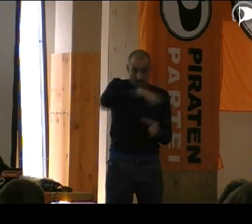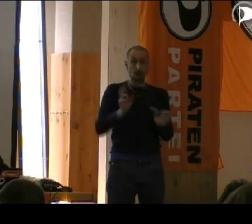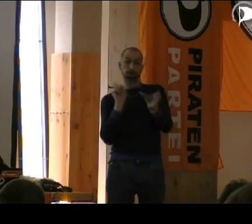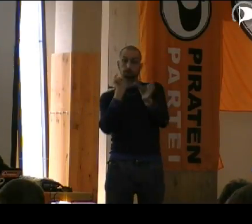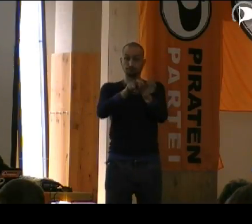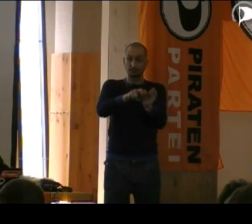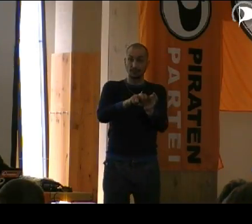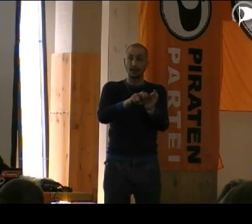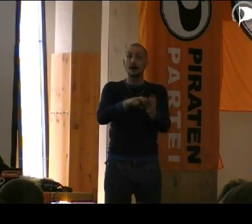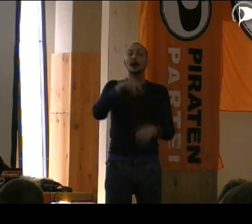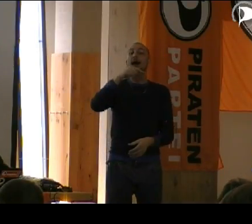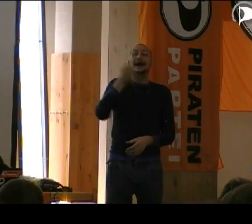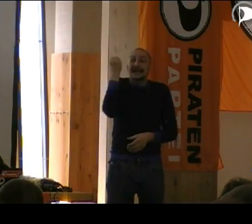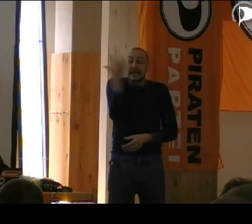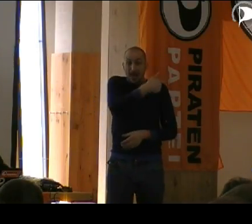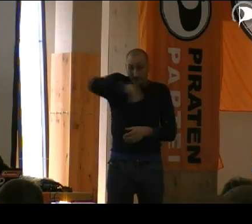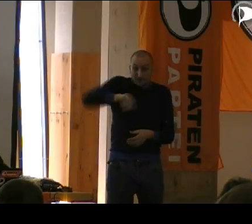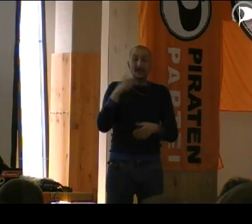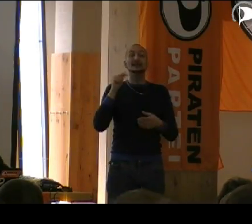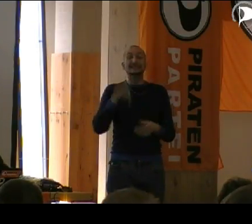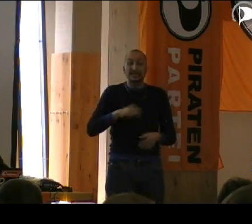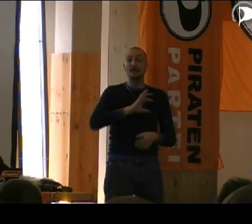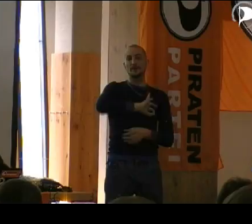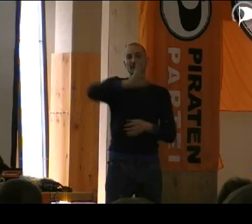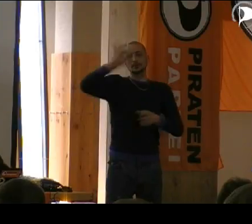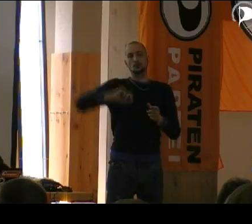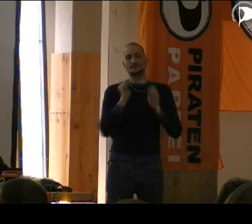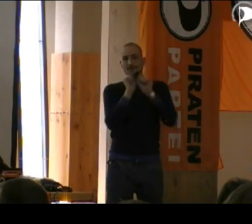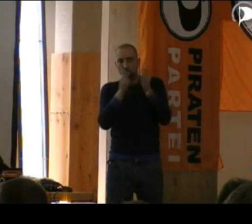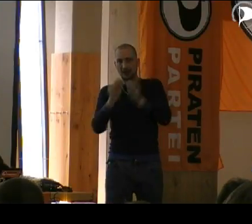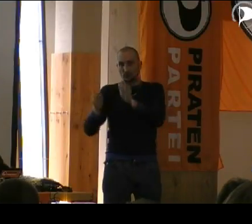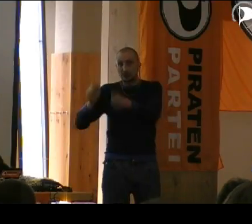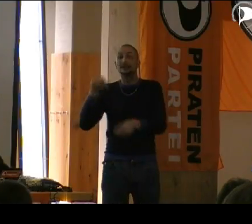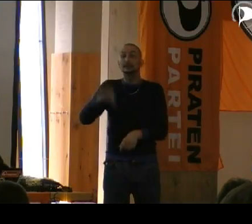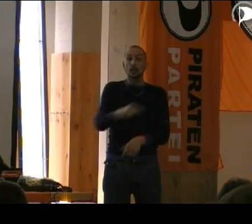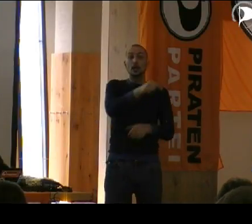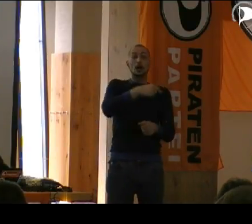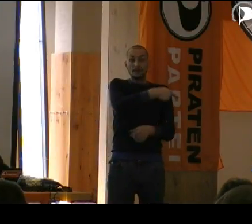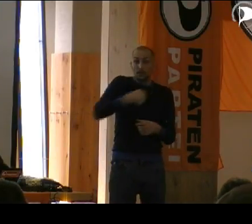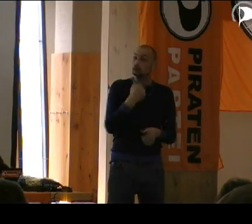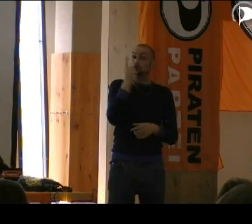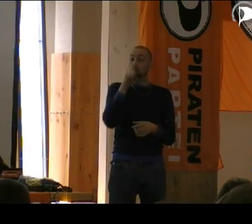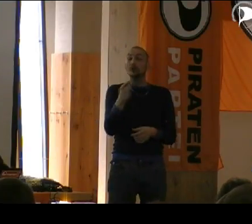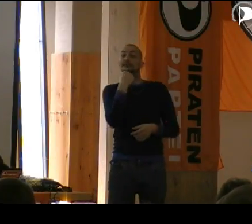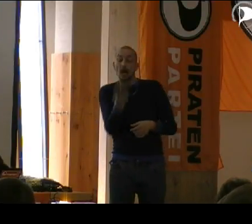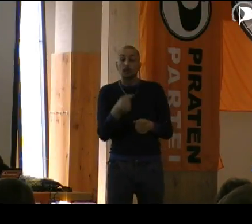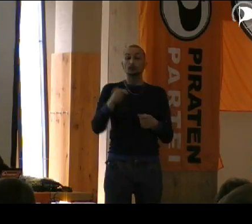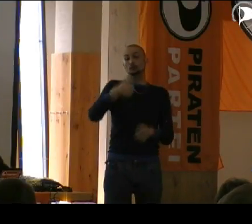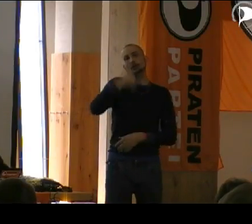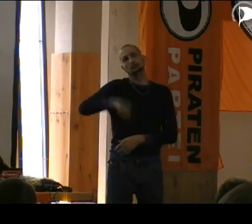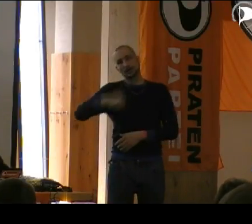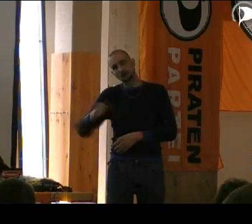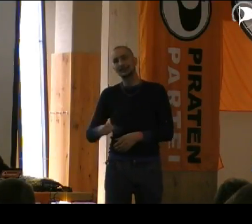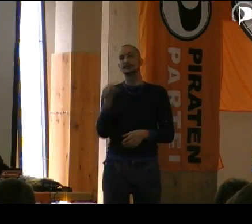dass wir da eine konkrete verbesserungsvorschläge brauchen eine aufsicht kann nicht nur sagen dass das scheiße eine opposition kann nicht nur sagen